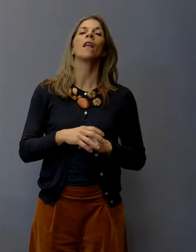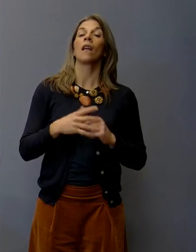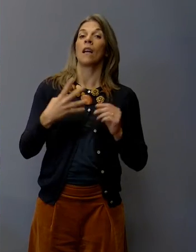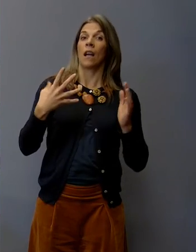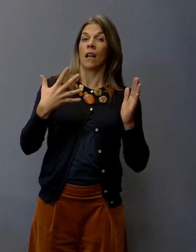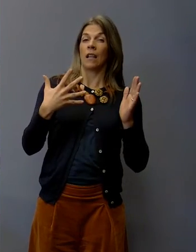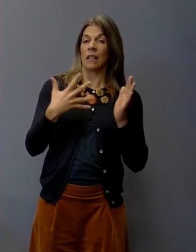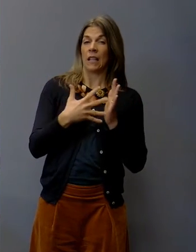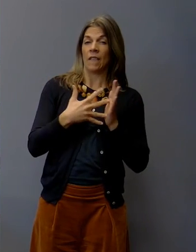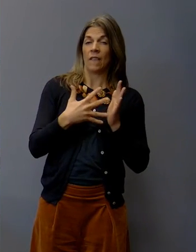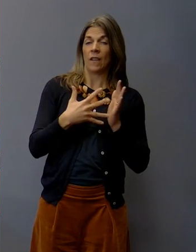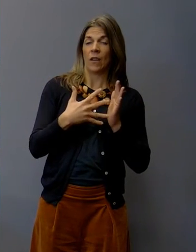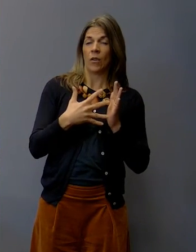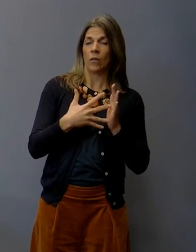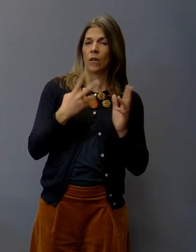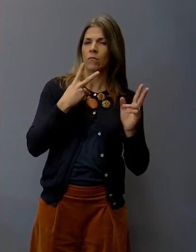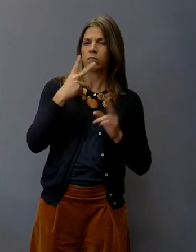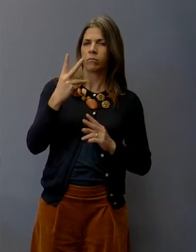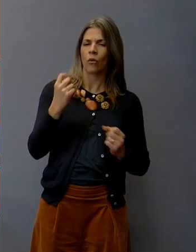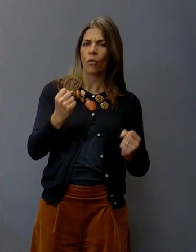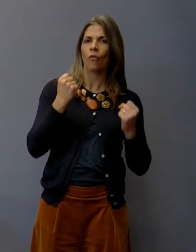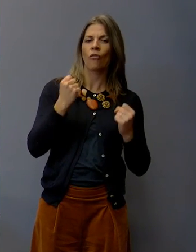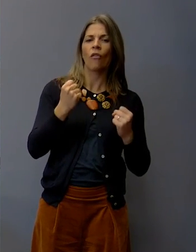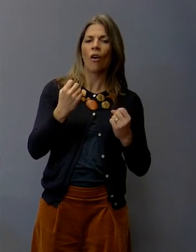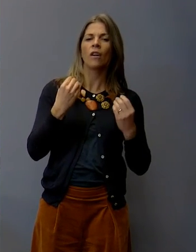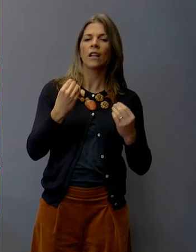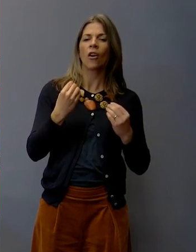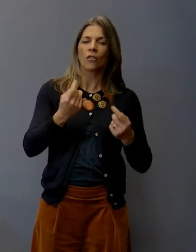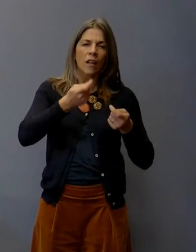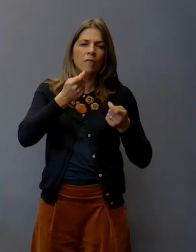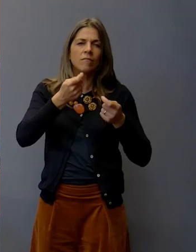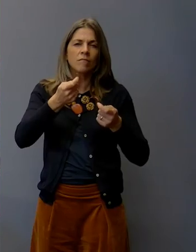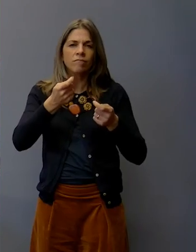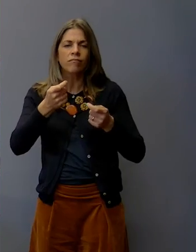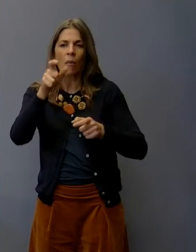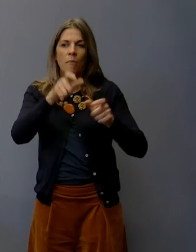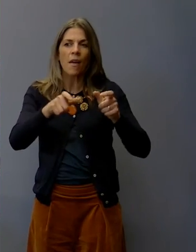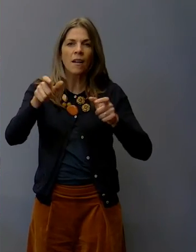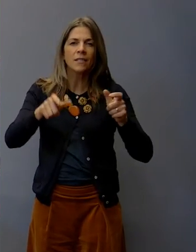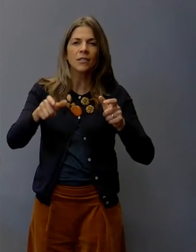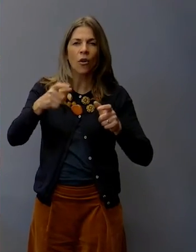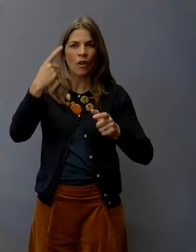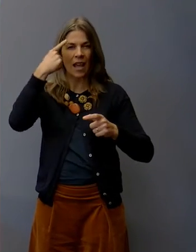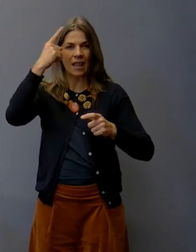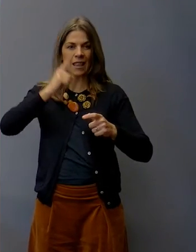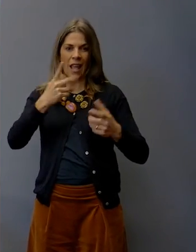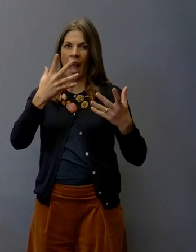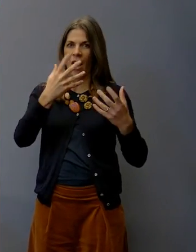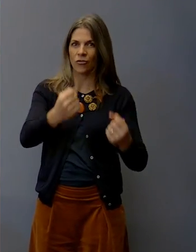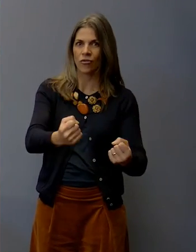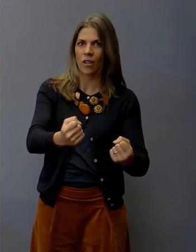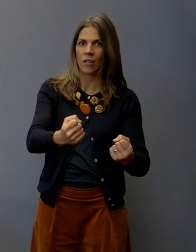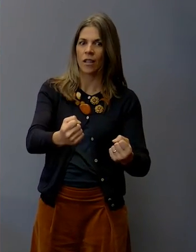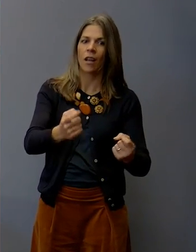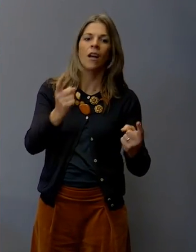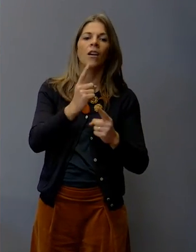persuadere la gente ad accettare le nuove idee ma dal persuaderli ad abbandonare le vecchie